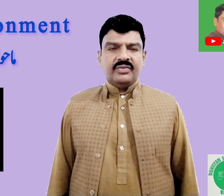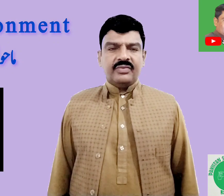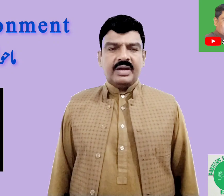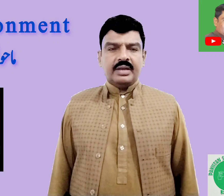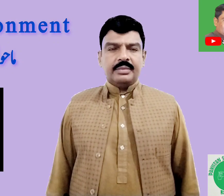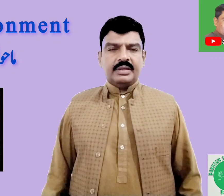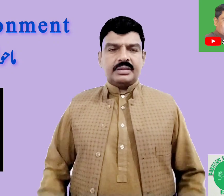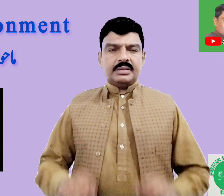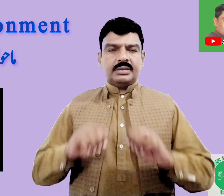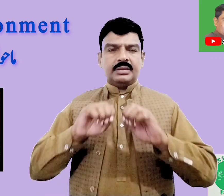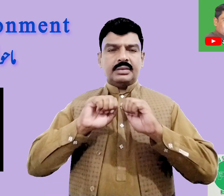इन्वायरमेंट,